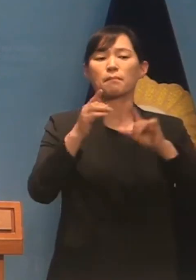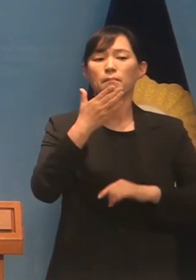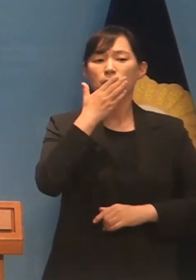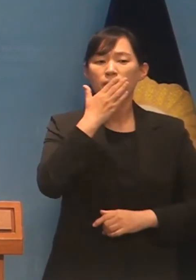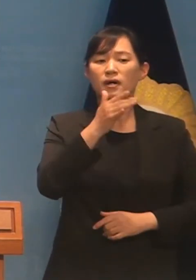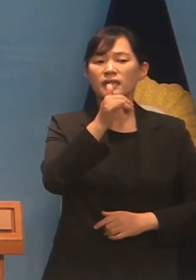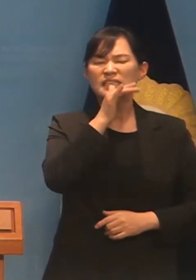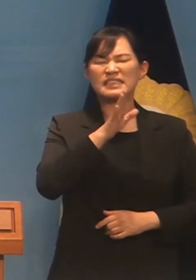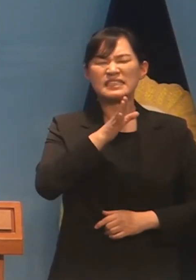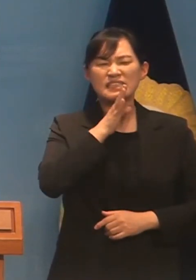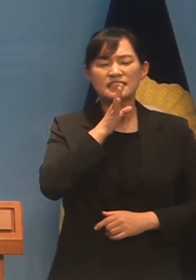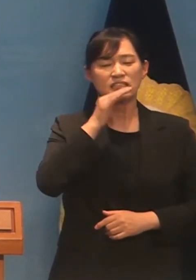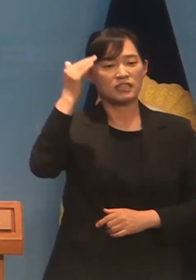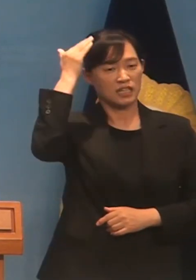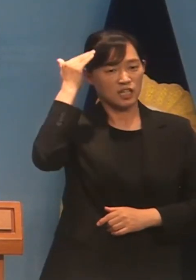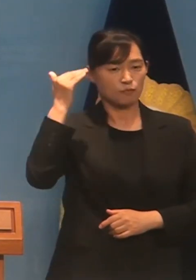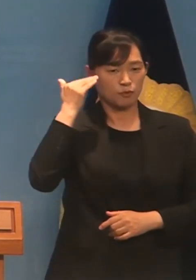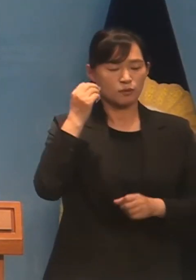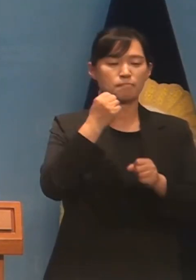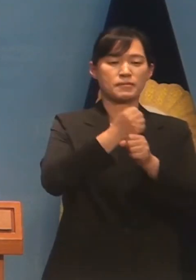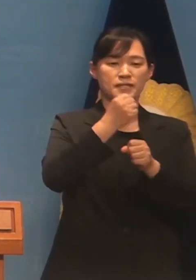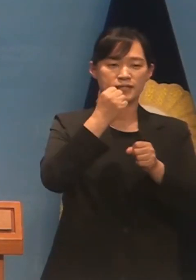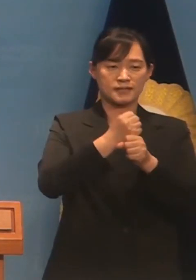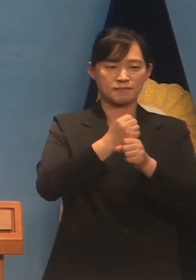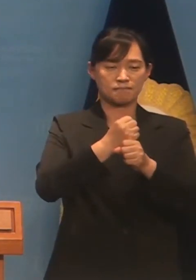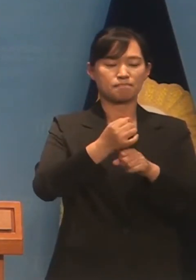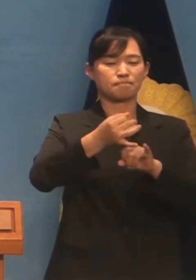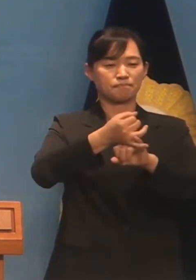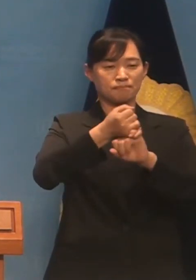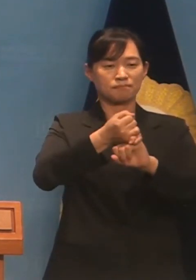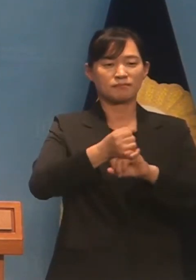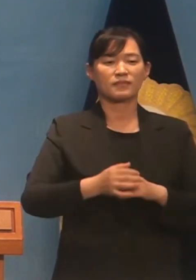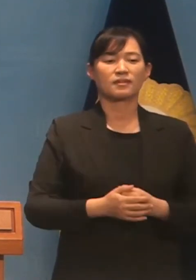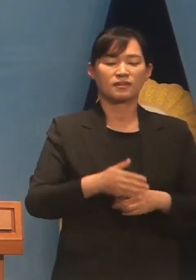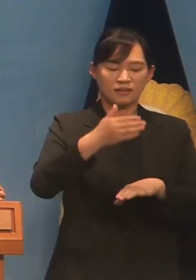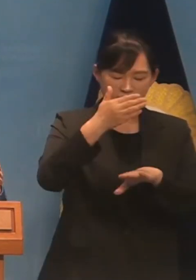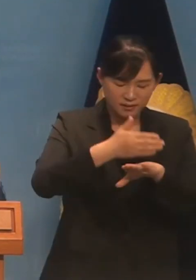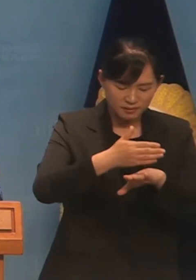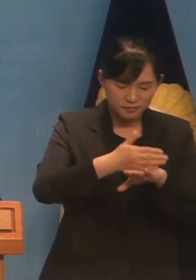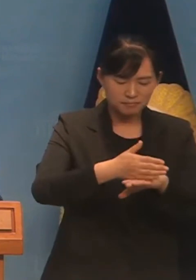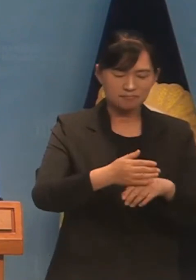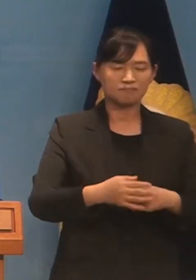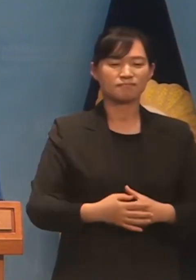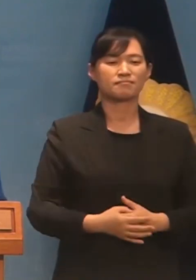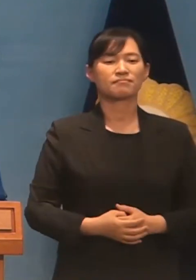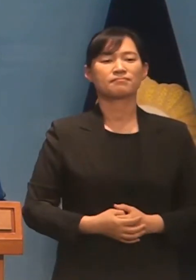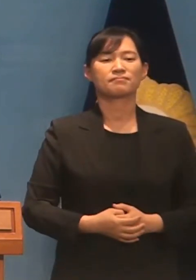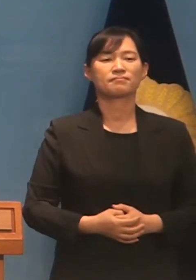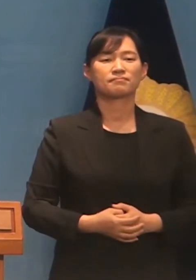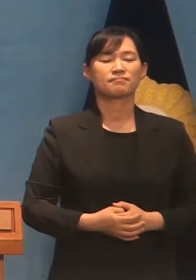있는 진짜 대한민국을 만들어 가겠습니다. 감사합니다.